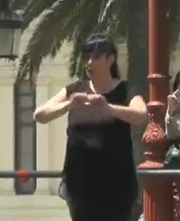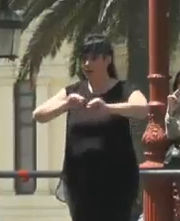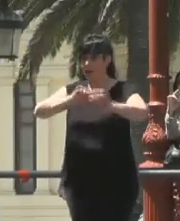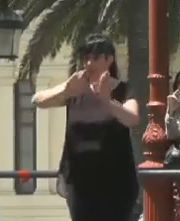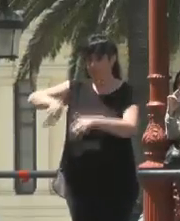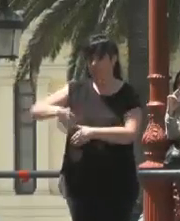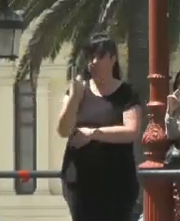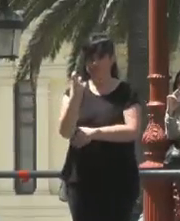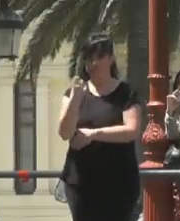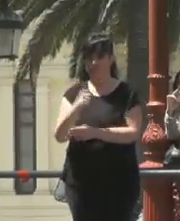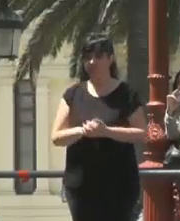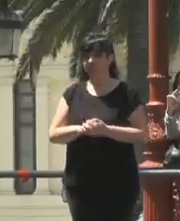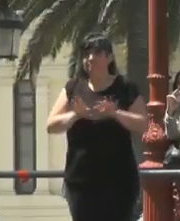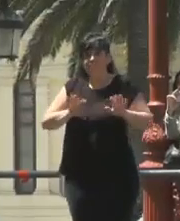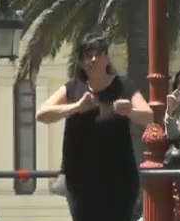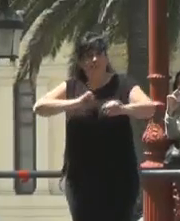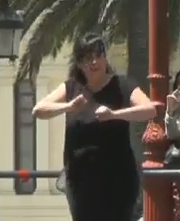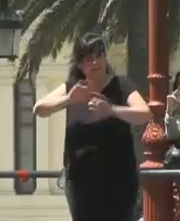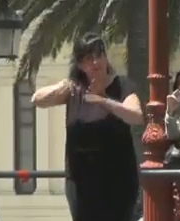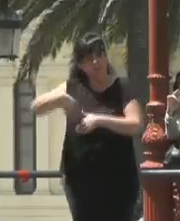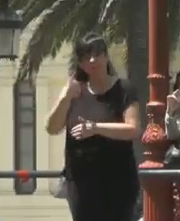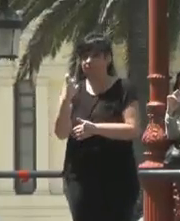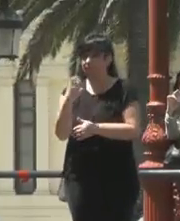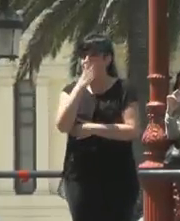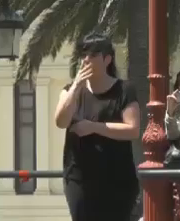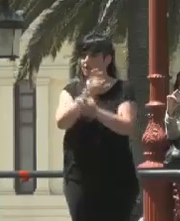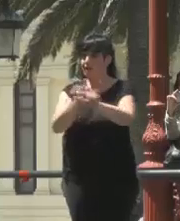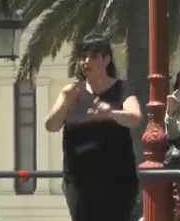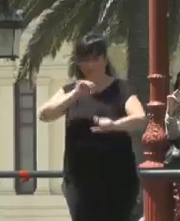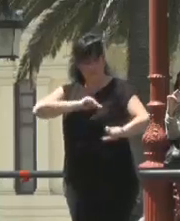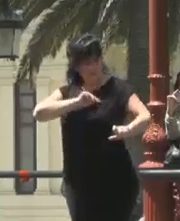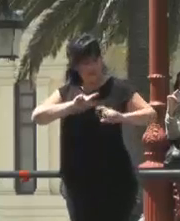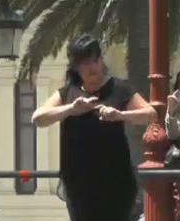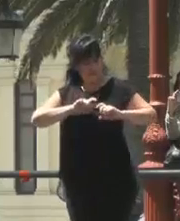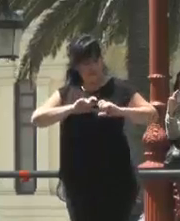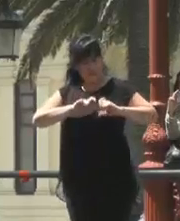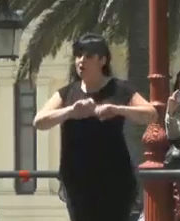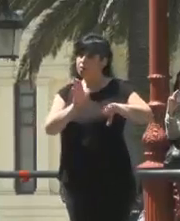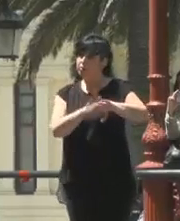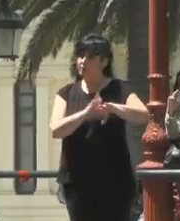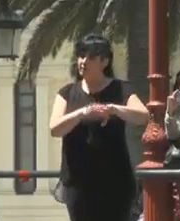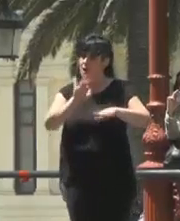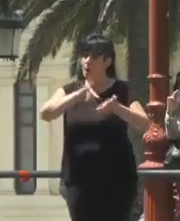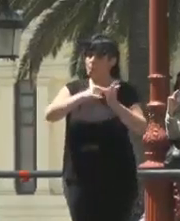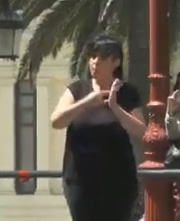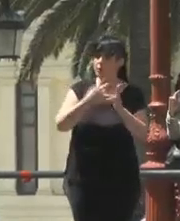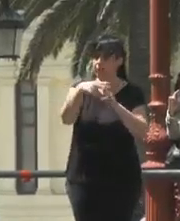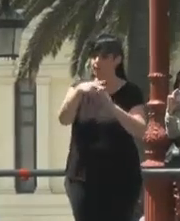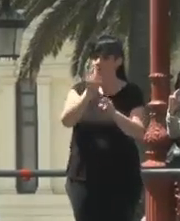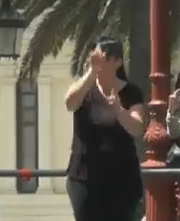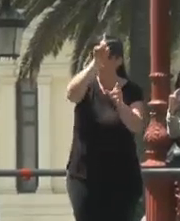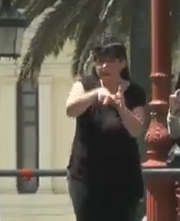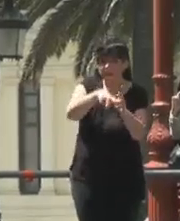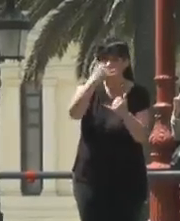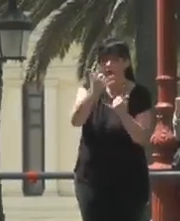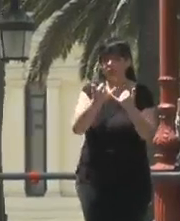sprint final es fundamental que toda la gente que se siente de izquierdas, que se siente partícipe de este proyecto político, no se quede en